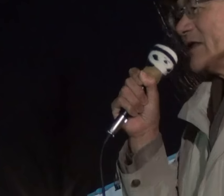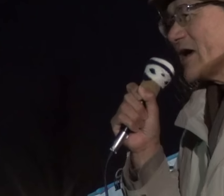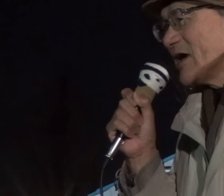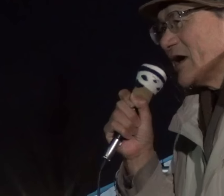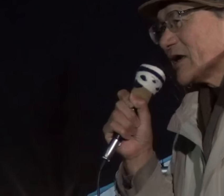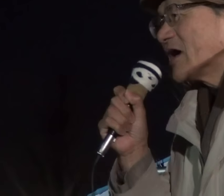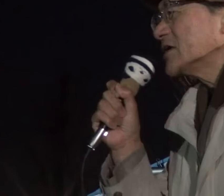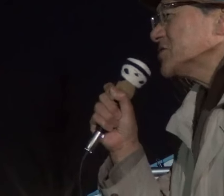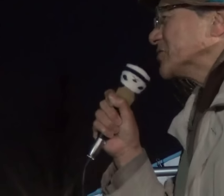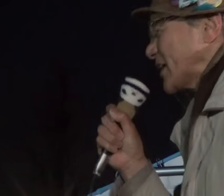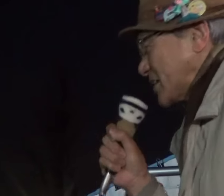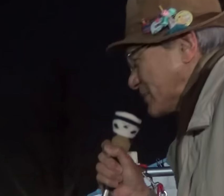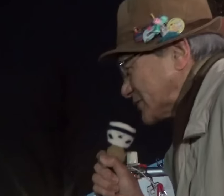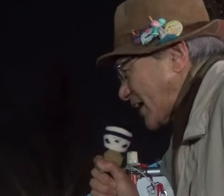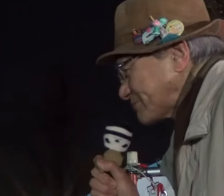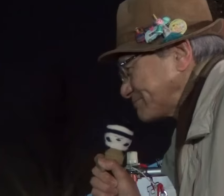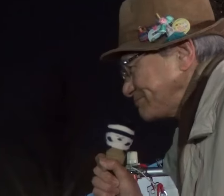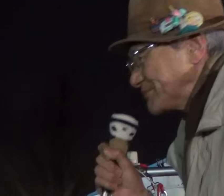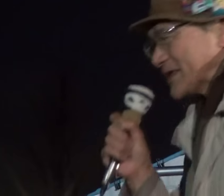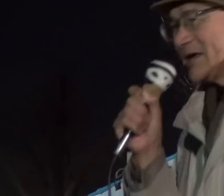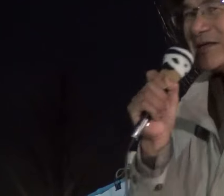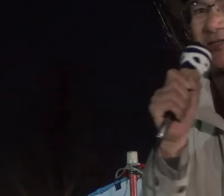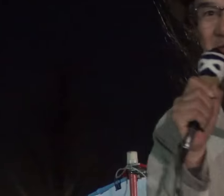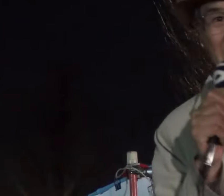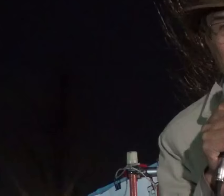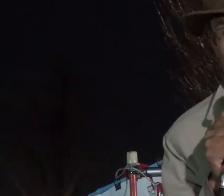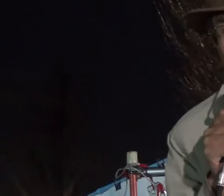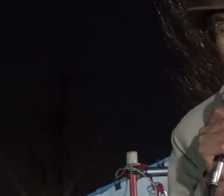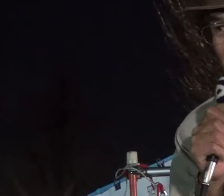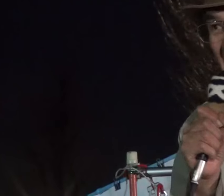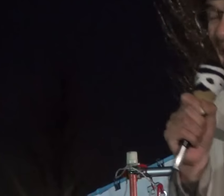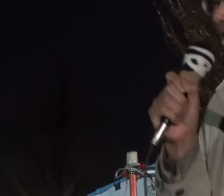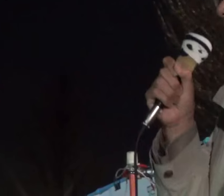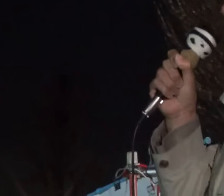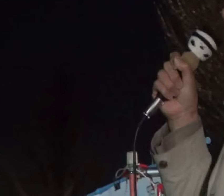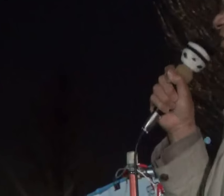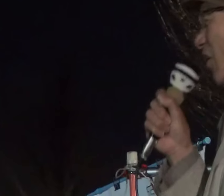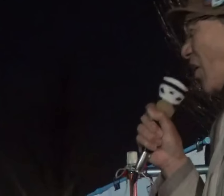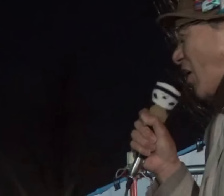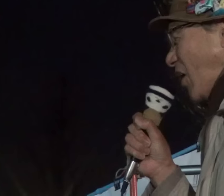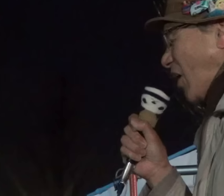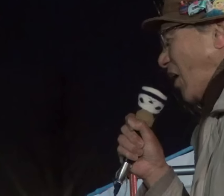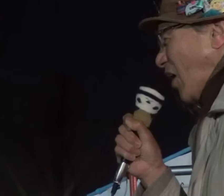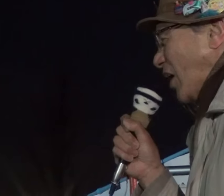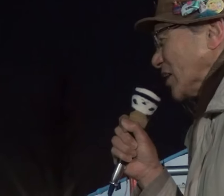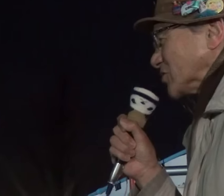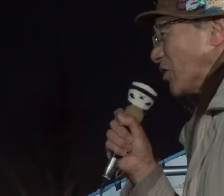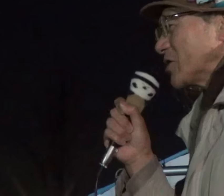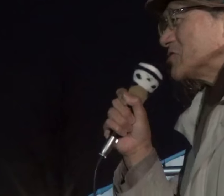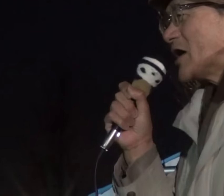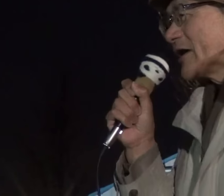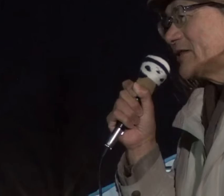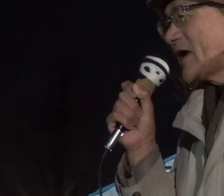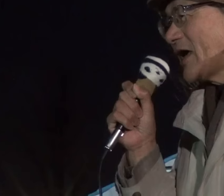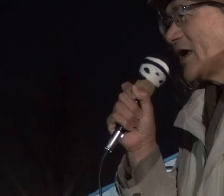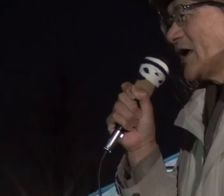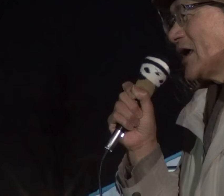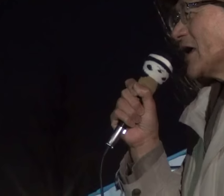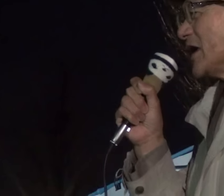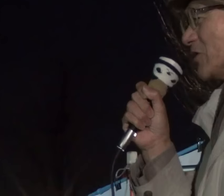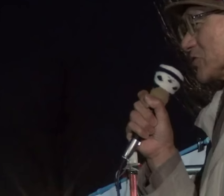会館で決起集会やりました。そしてこの総力を挙げ